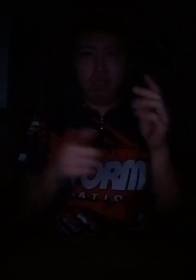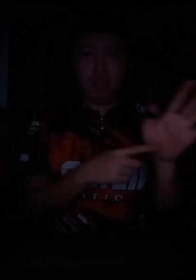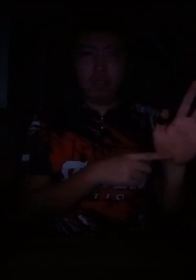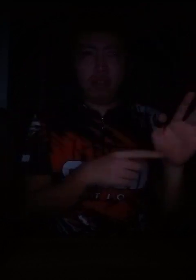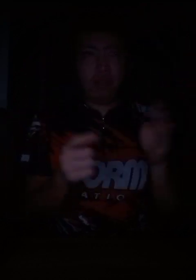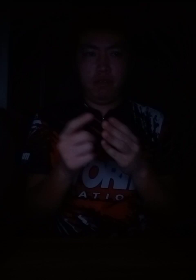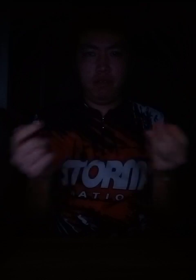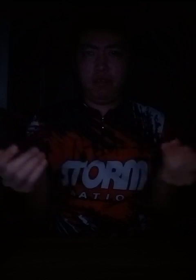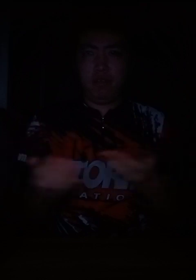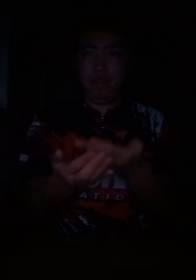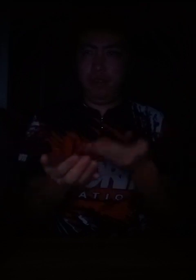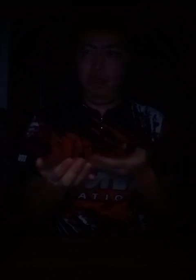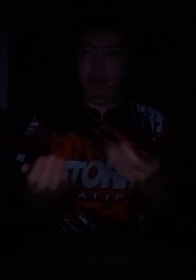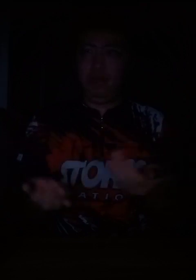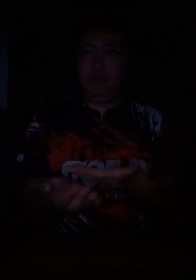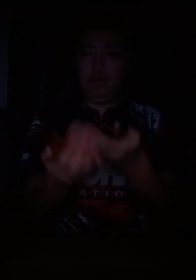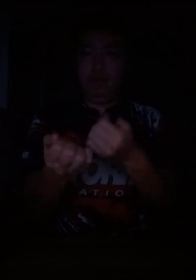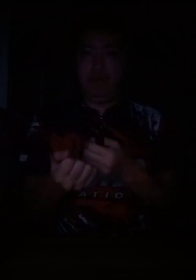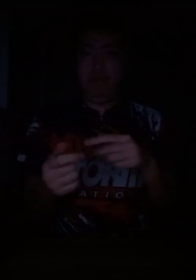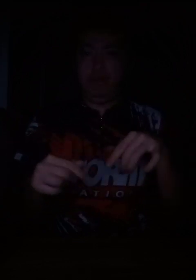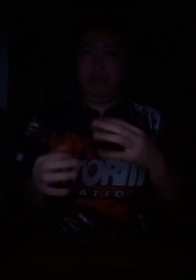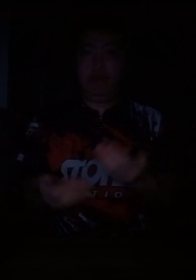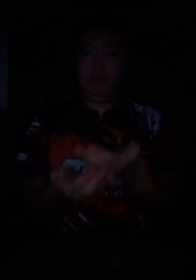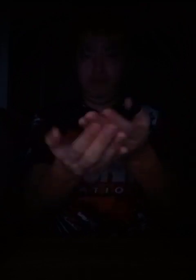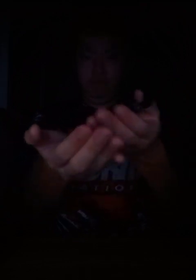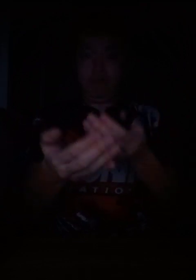피웠습니다. 우종훈 기자가 취재했습니다.